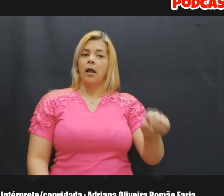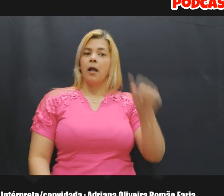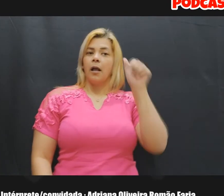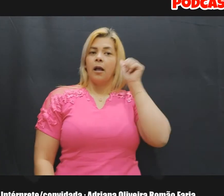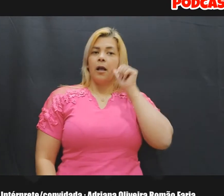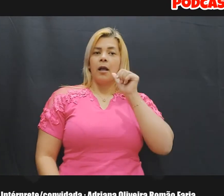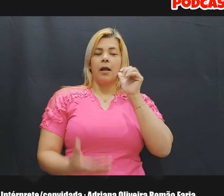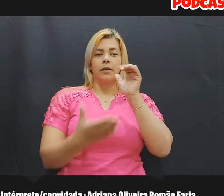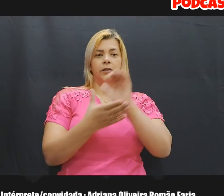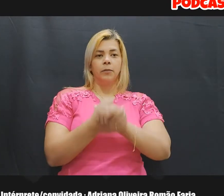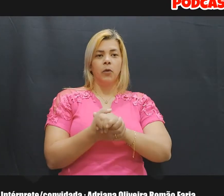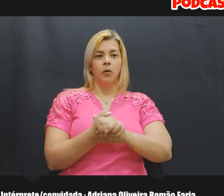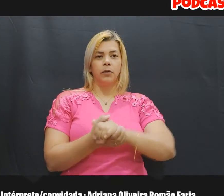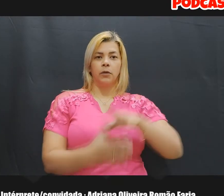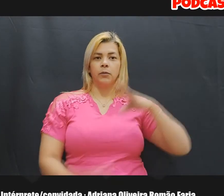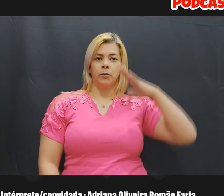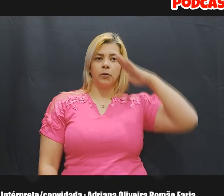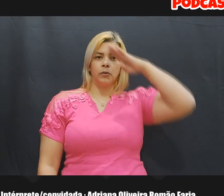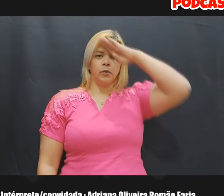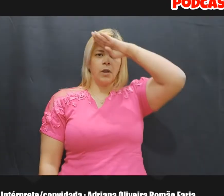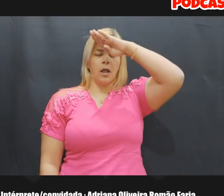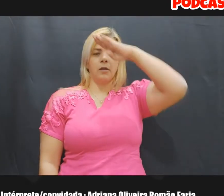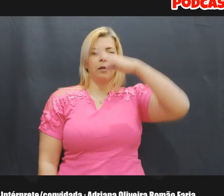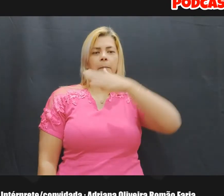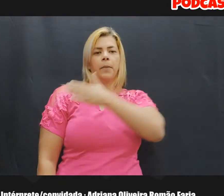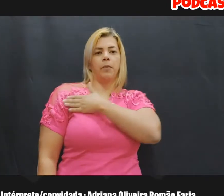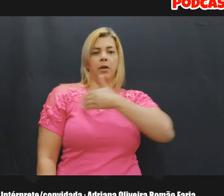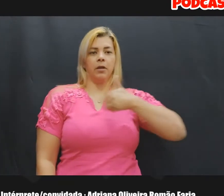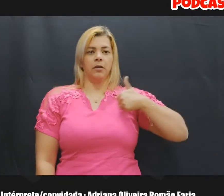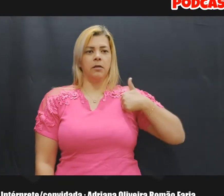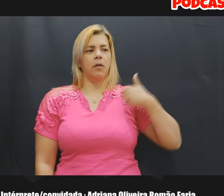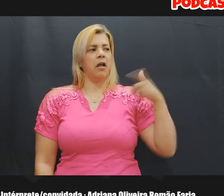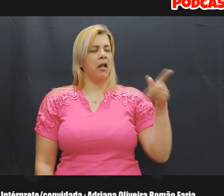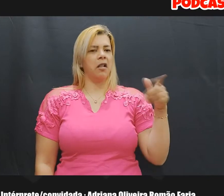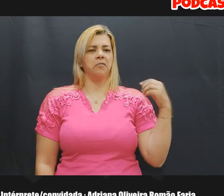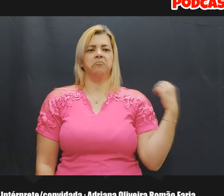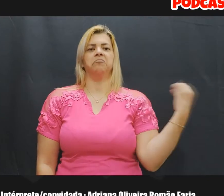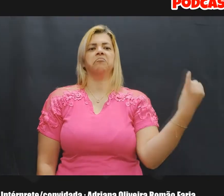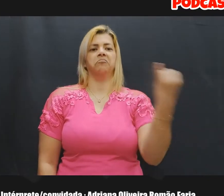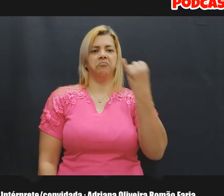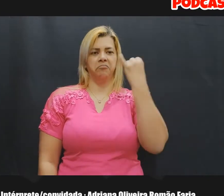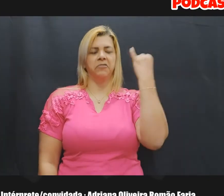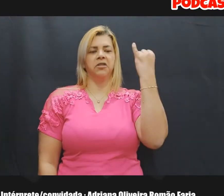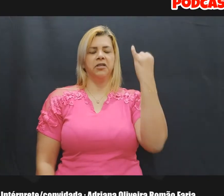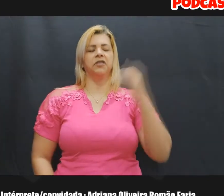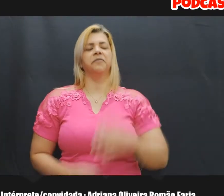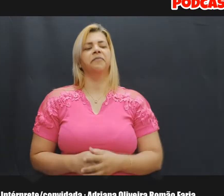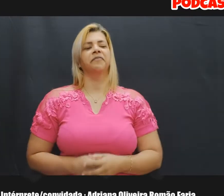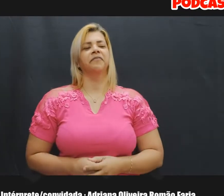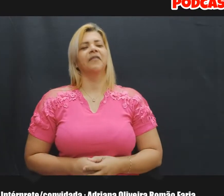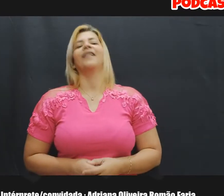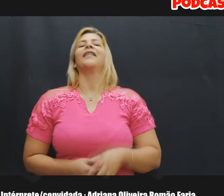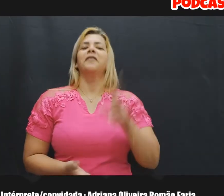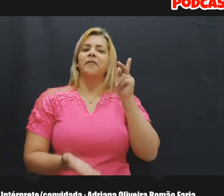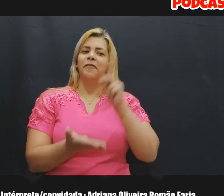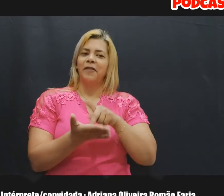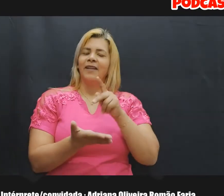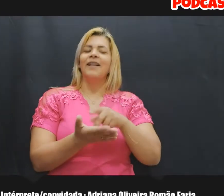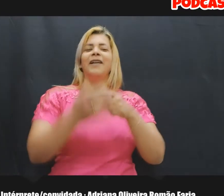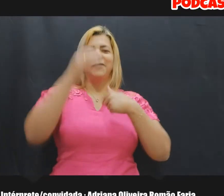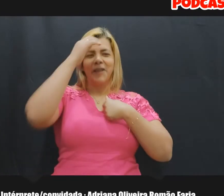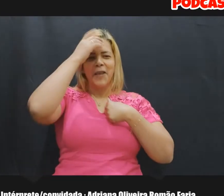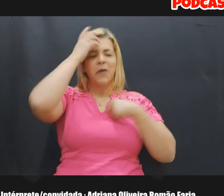tem um peso muito significativo, né, professor? Muito. Olha, eu vou ser sincera, Ed, quando